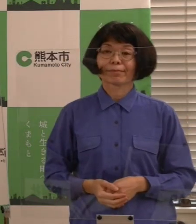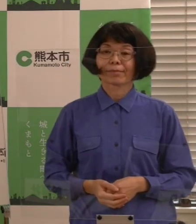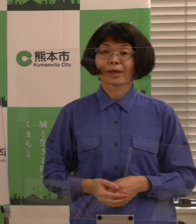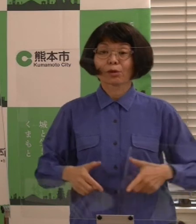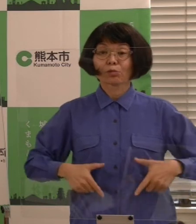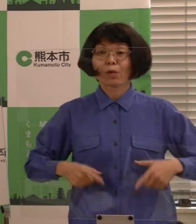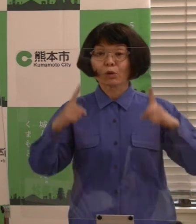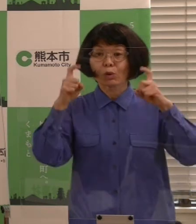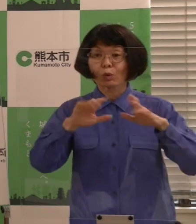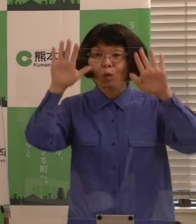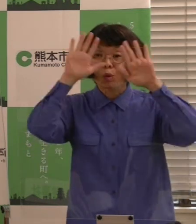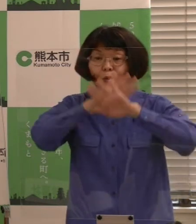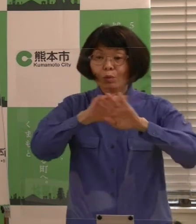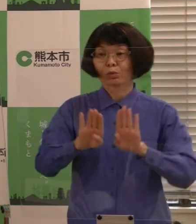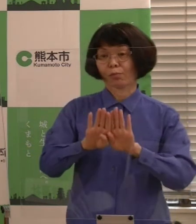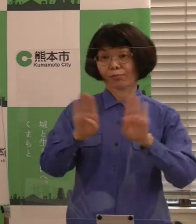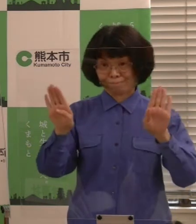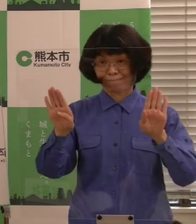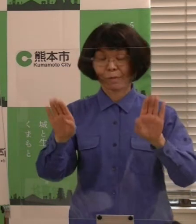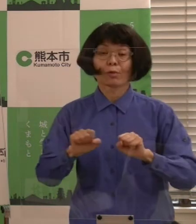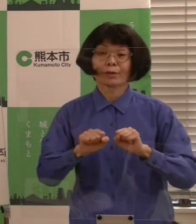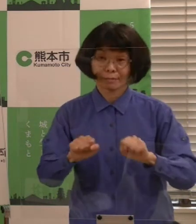間公開についてご案内をいたします。